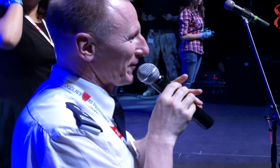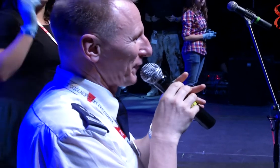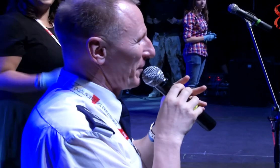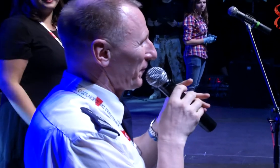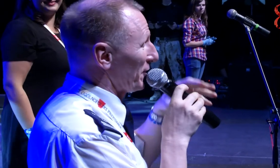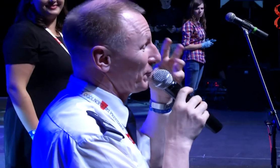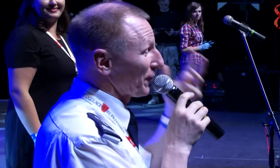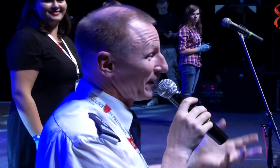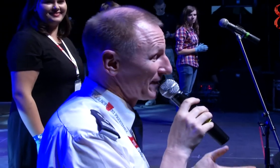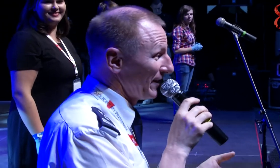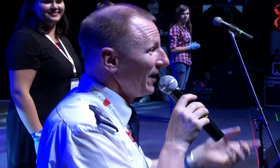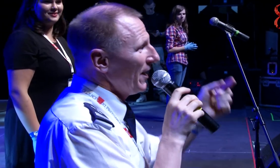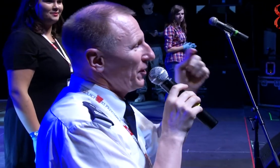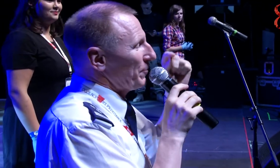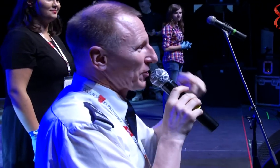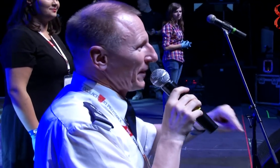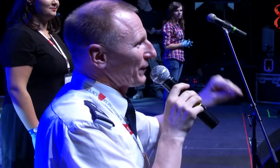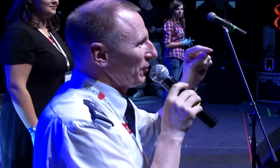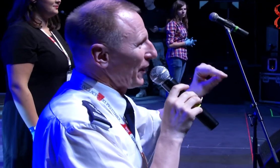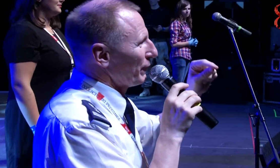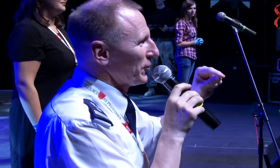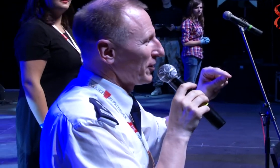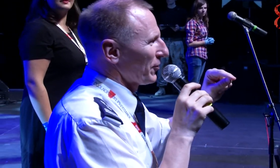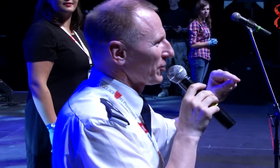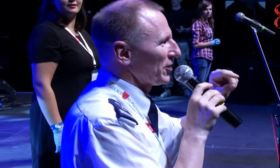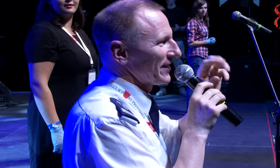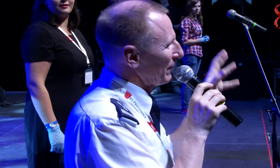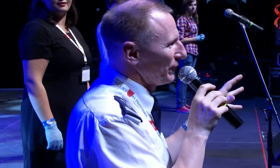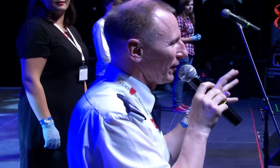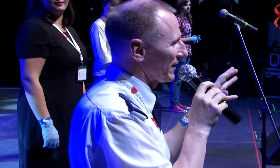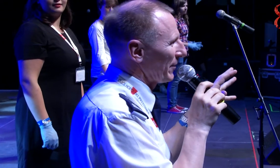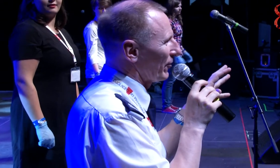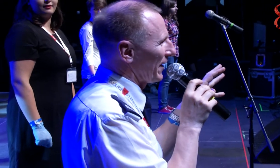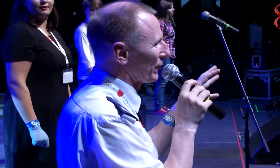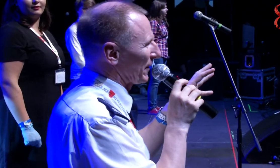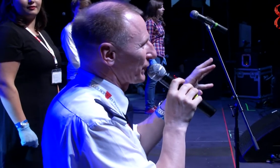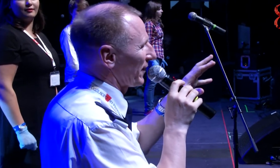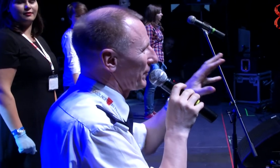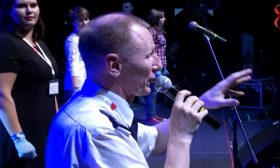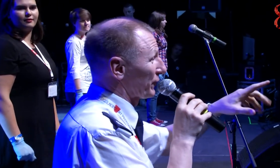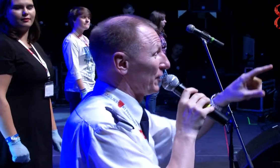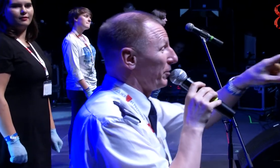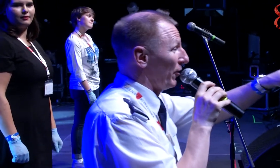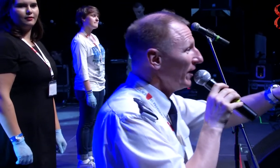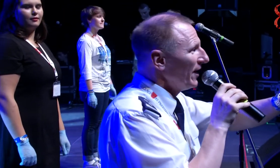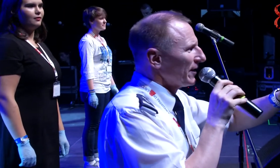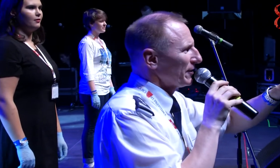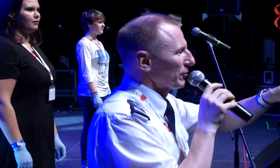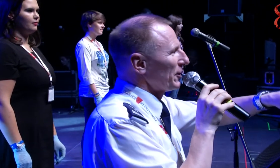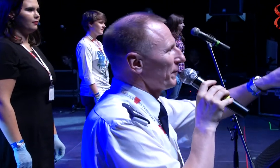potrafimy powiedzieć dużo więcej. I proszę państwa, dzisiaj w Łodzi się dzieją rzeczy niesamowite od samego rana, od patosfery na Piotrkowskiej, bo kiedy słyszeliśmy w